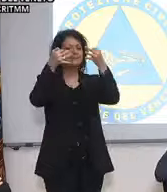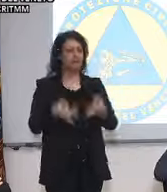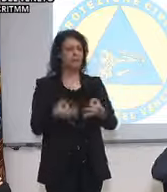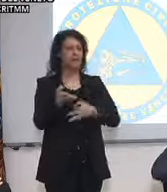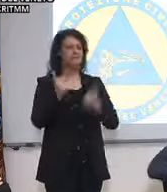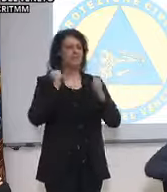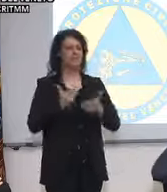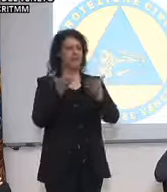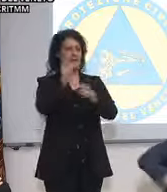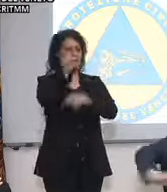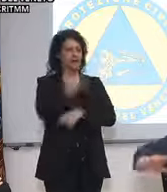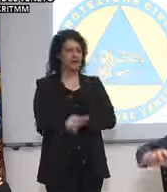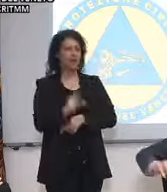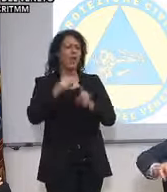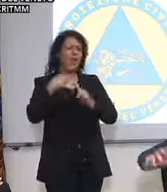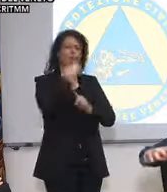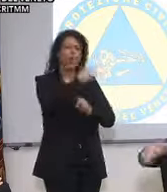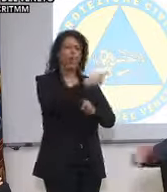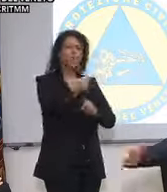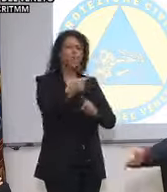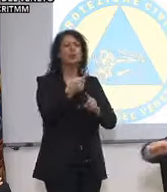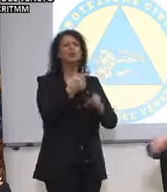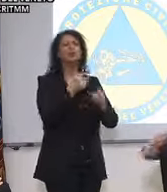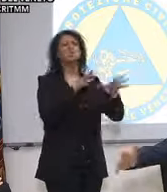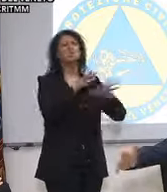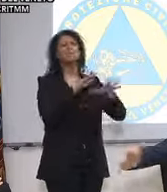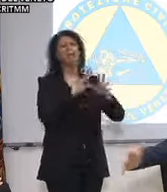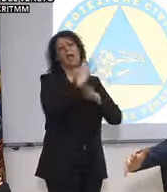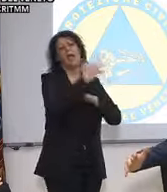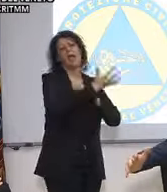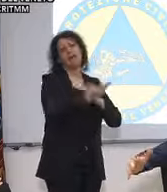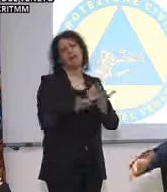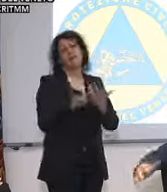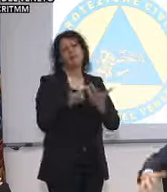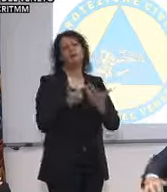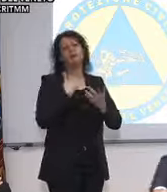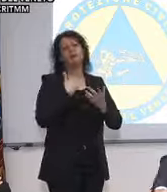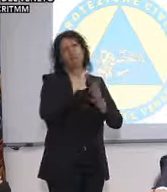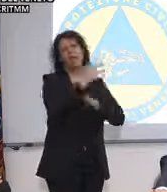essere free di regole, ci saranno delle regole ma minimali a quel punto.